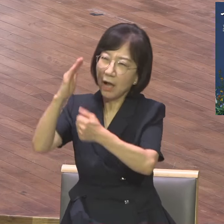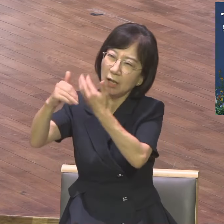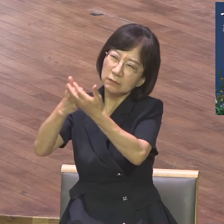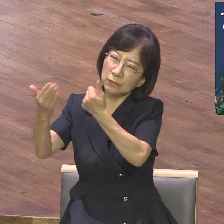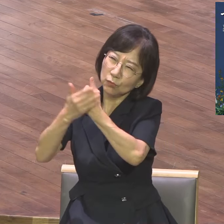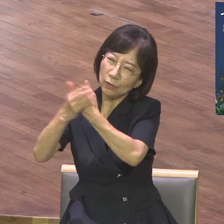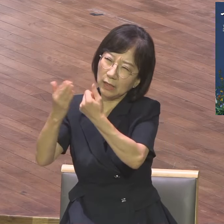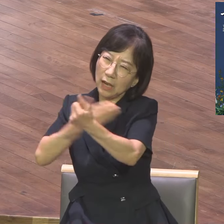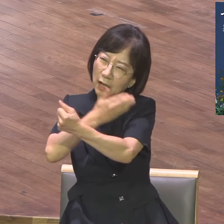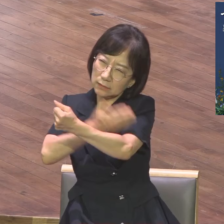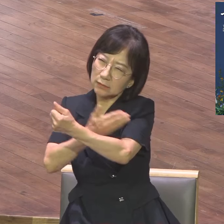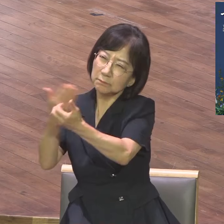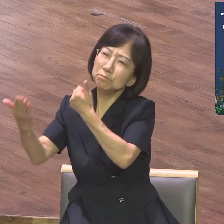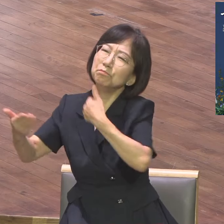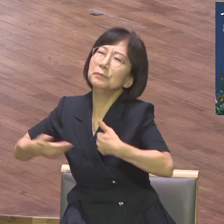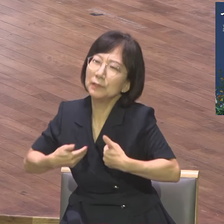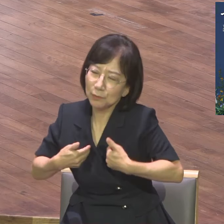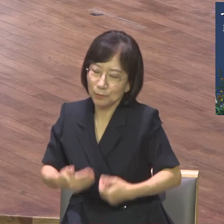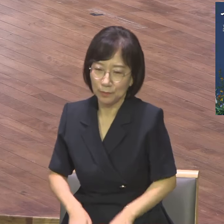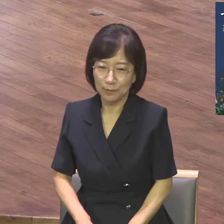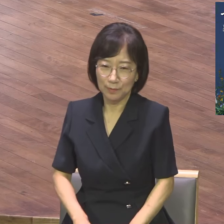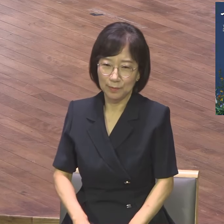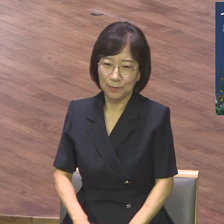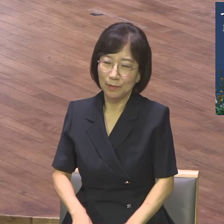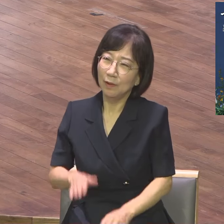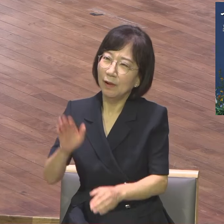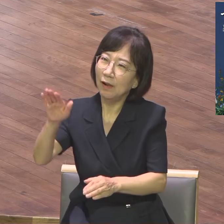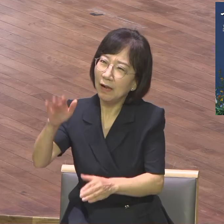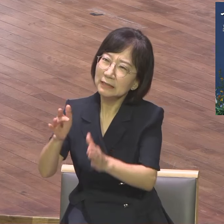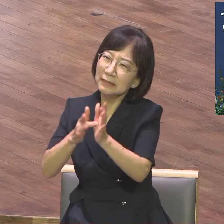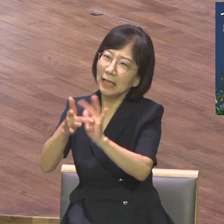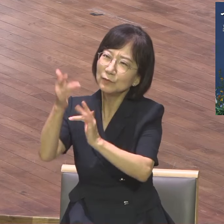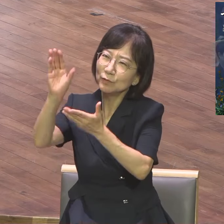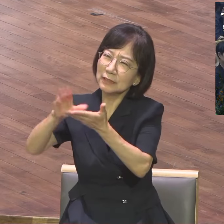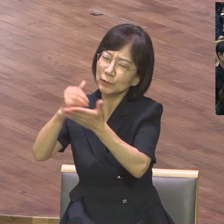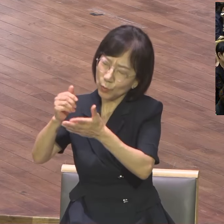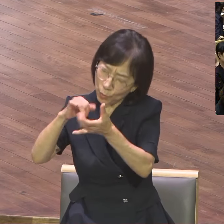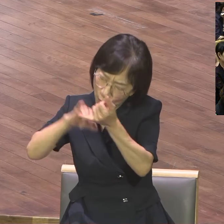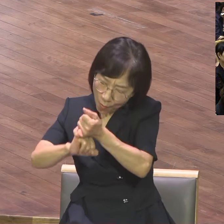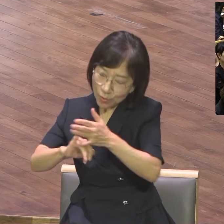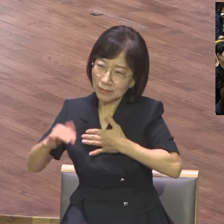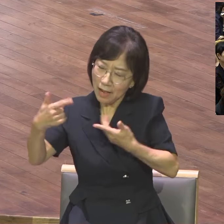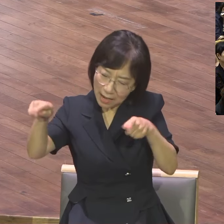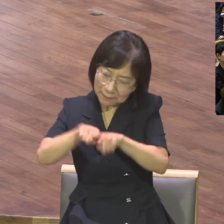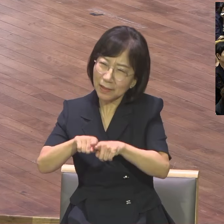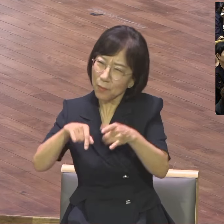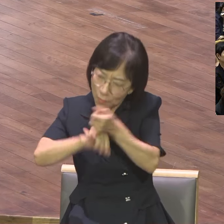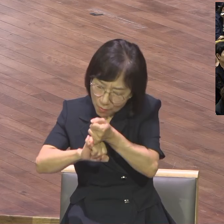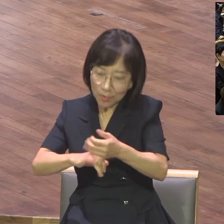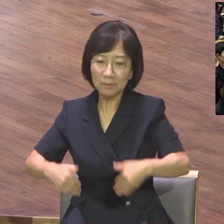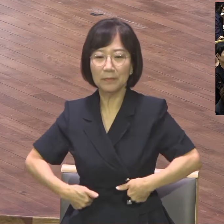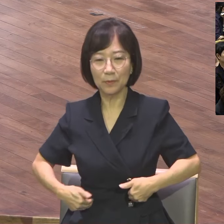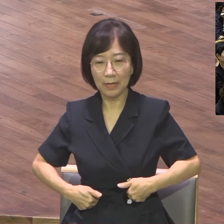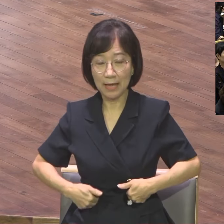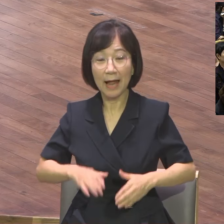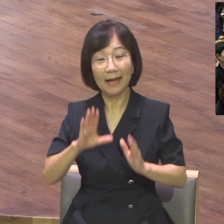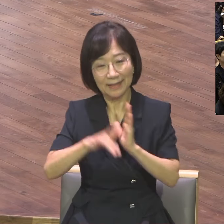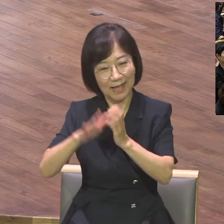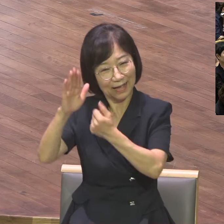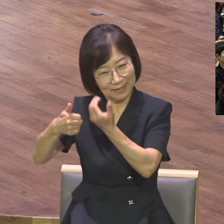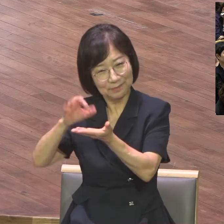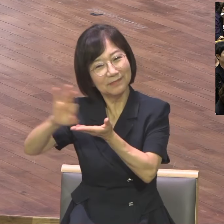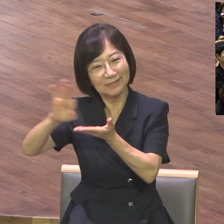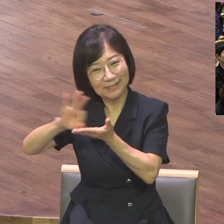없습니다. 나는 정말로 예수 그리스도가 필요한 존재입니다. 이런 사람 쓰신다니까.